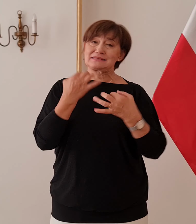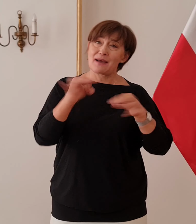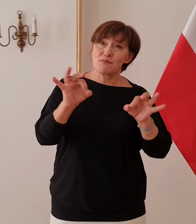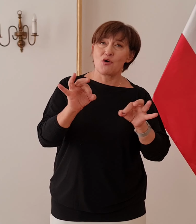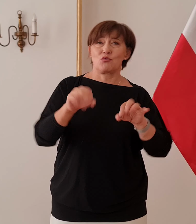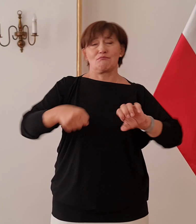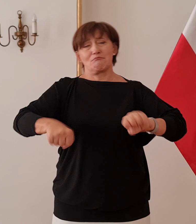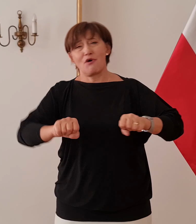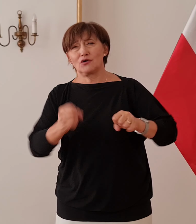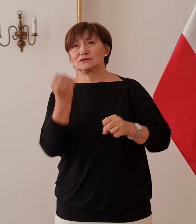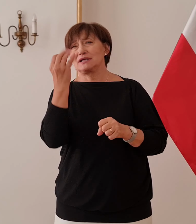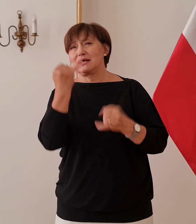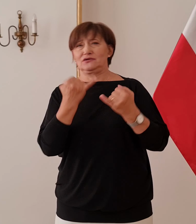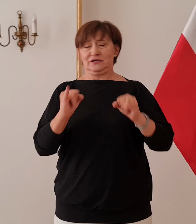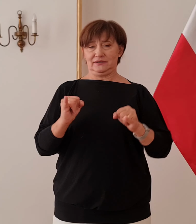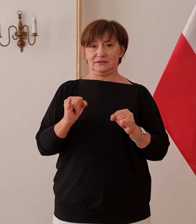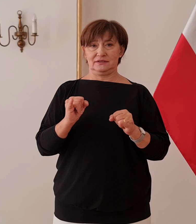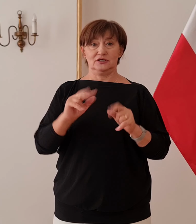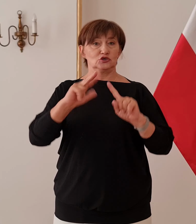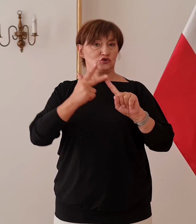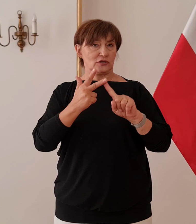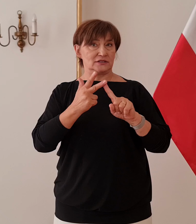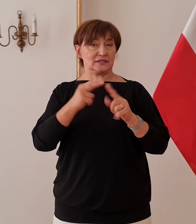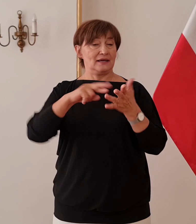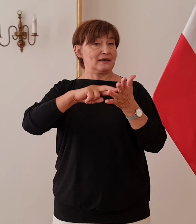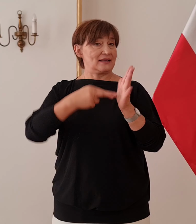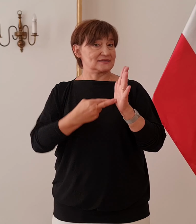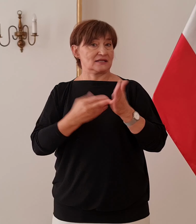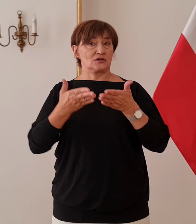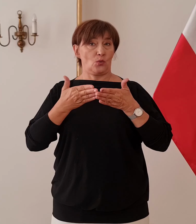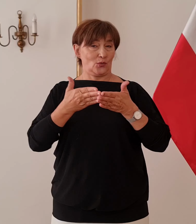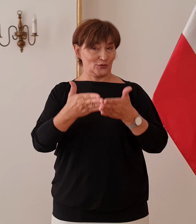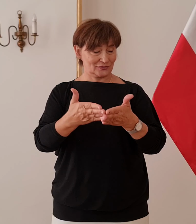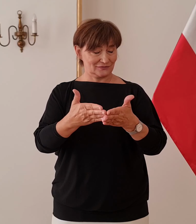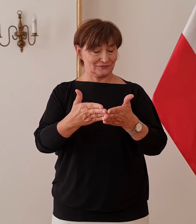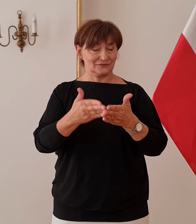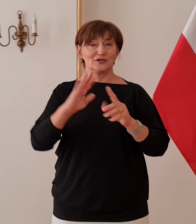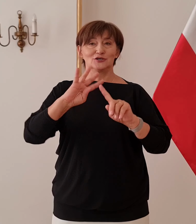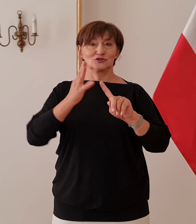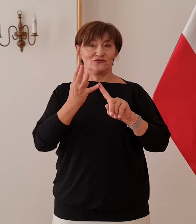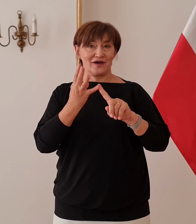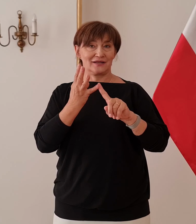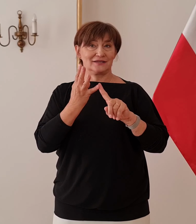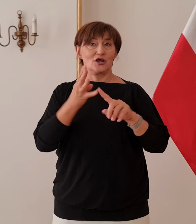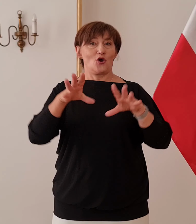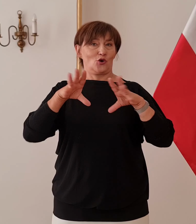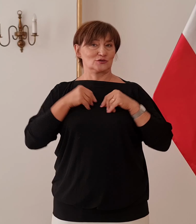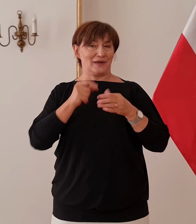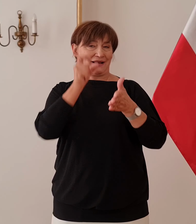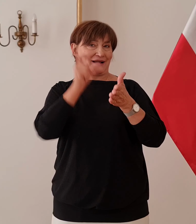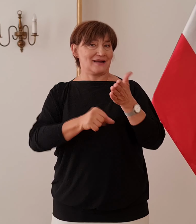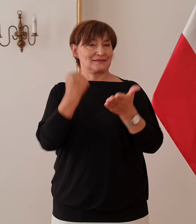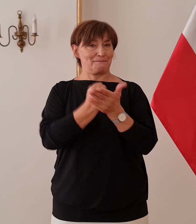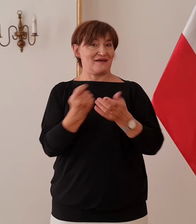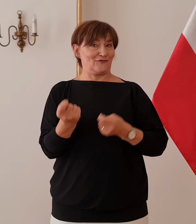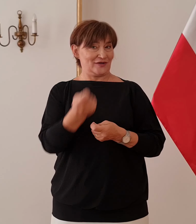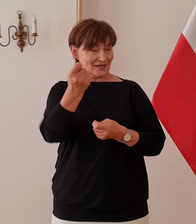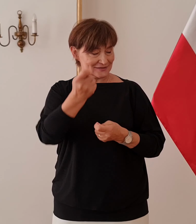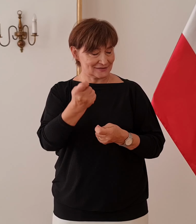zarejestrowaniem łodzi, wydaniem prawa jazdy, uzyskaniem stypendiów